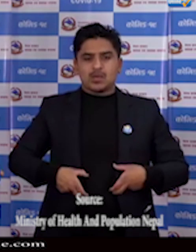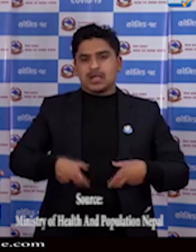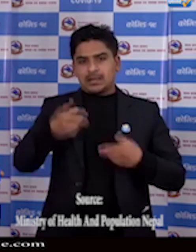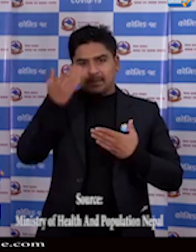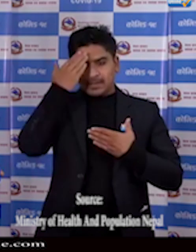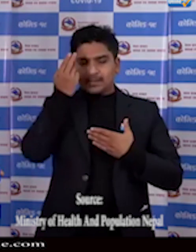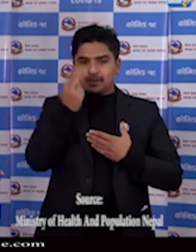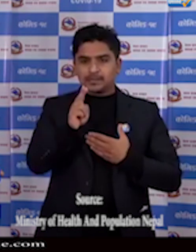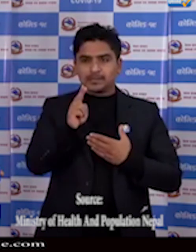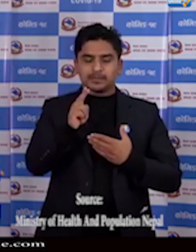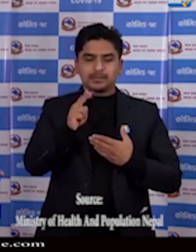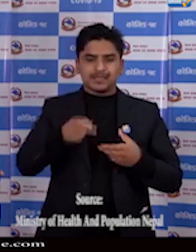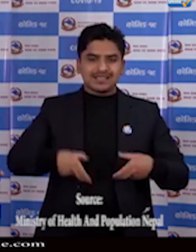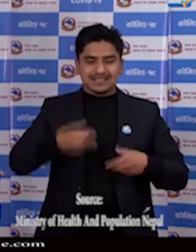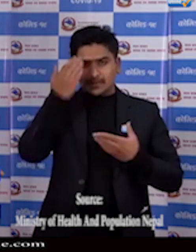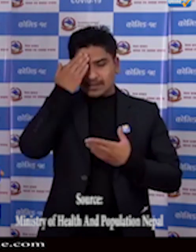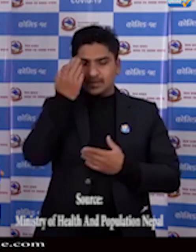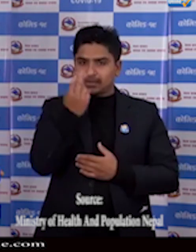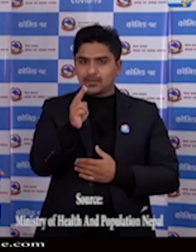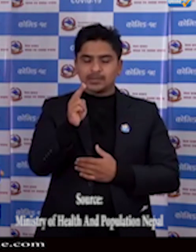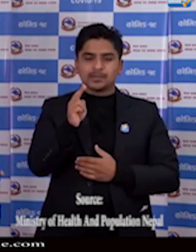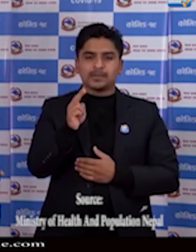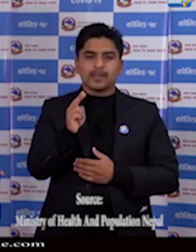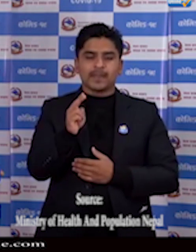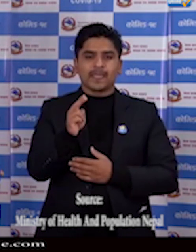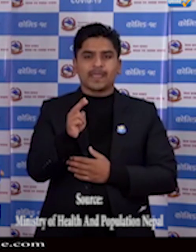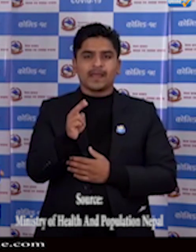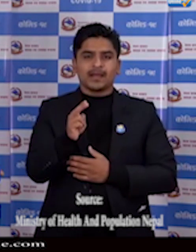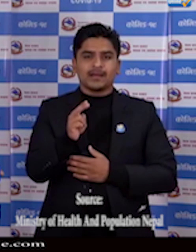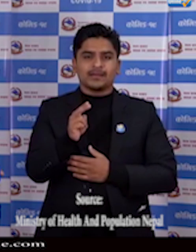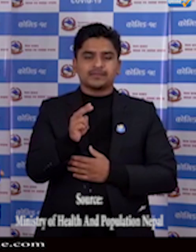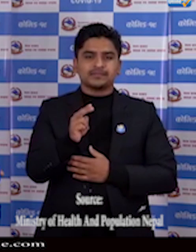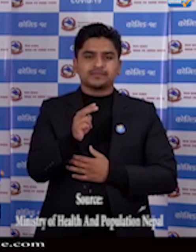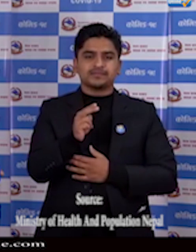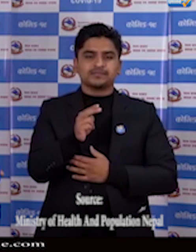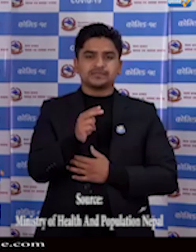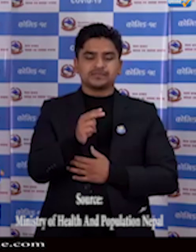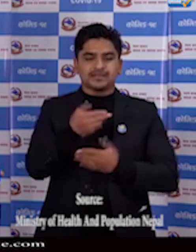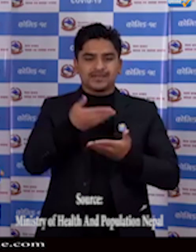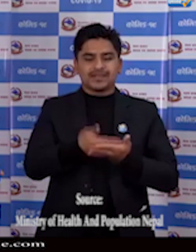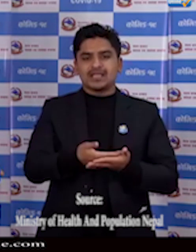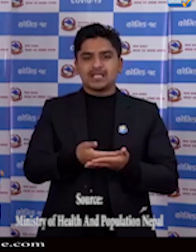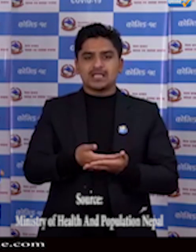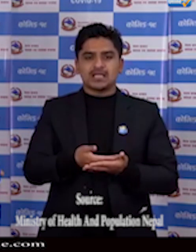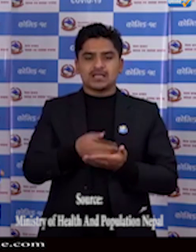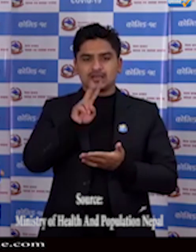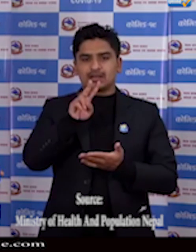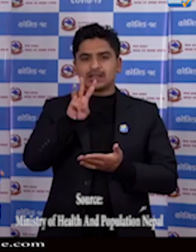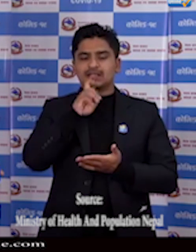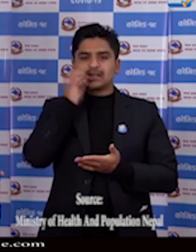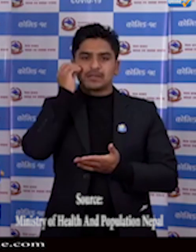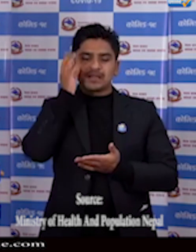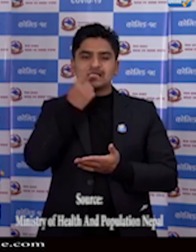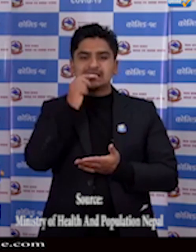डायलाइसिस गर्नुहुन्थ्यो, किडनीको बिरामी मृगौला रोगबाट ग्रसित हुनुहुन्थ्यो। जेठको 23 गते